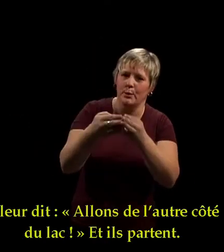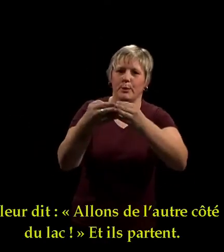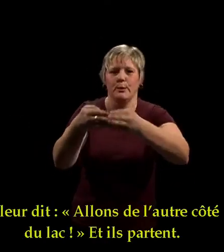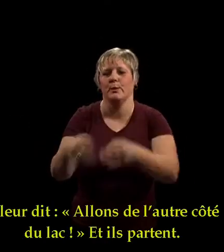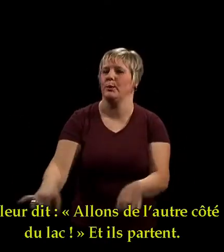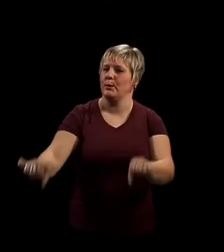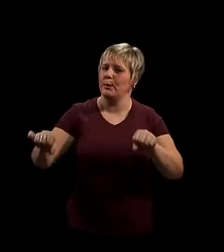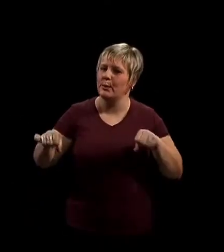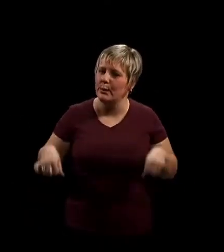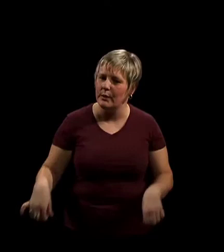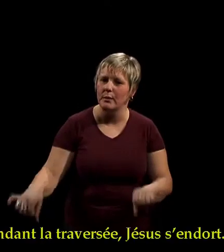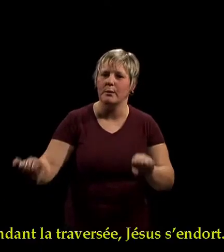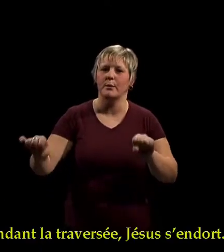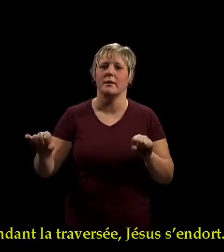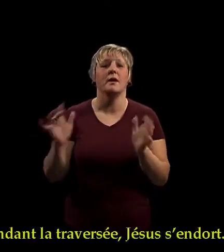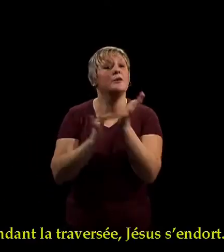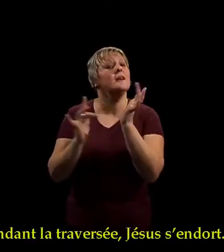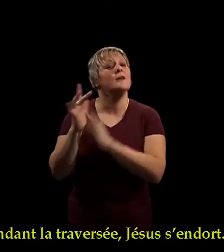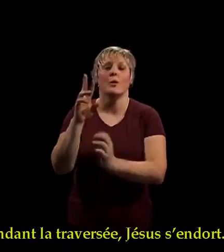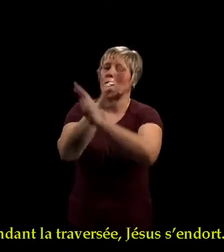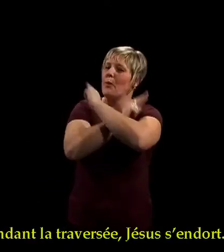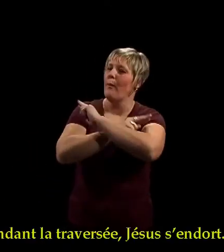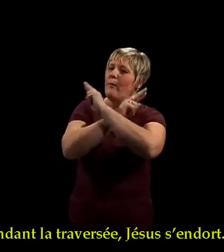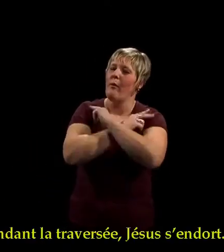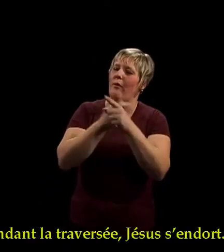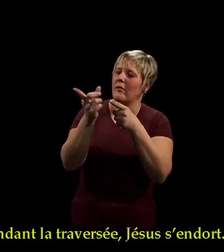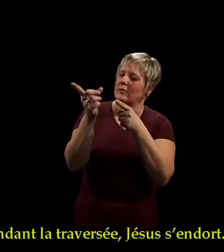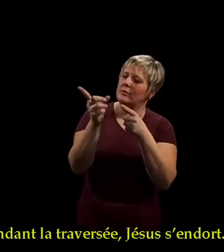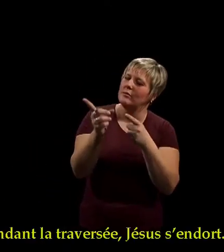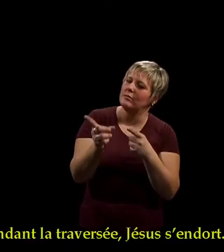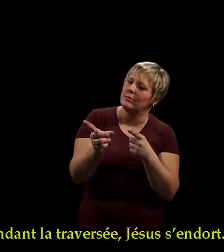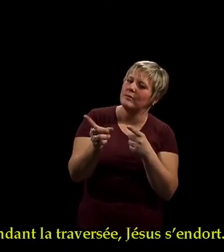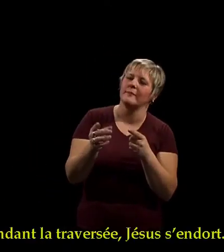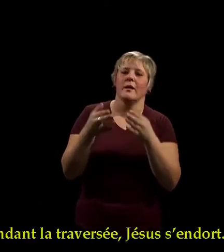Et ils partent. Pendant la traversée, Jésus s'endort.